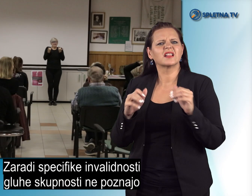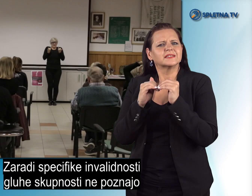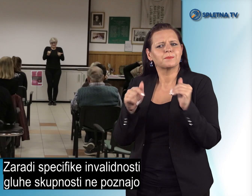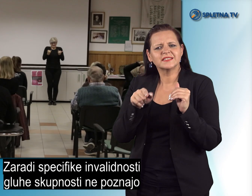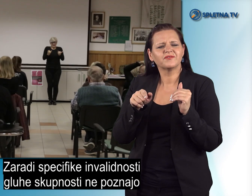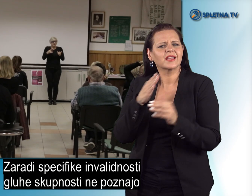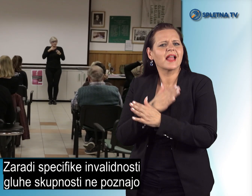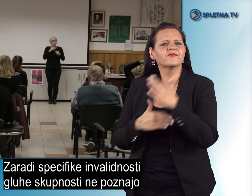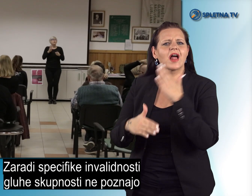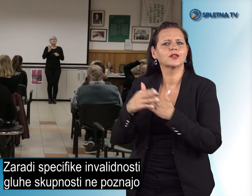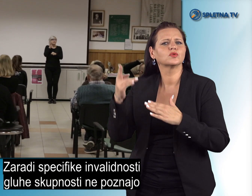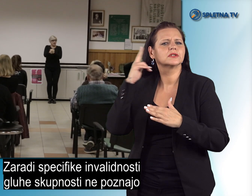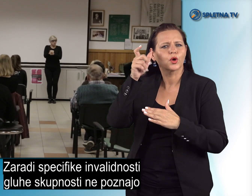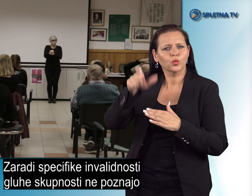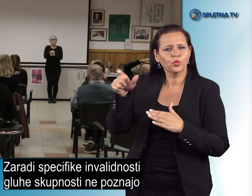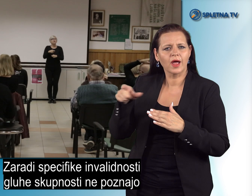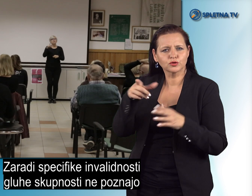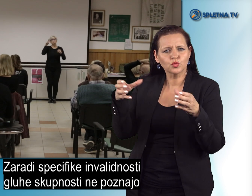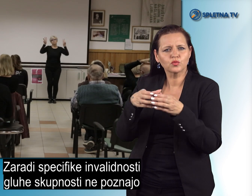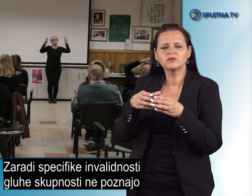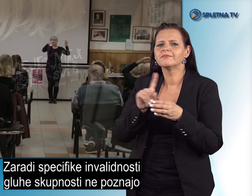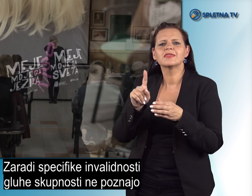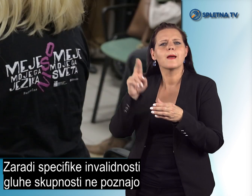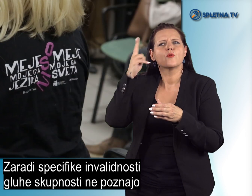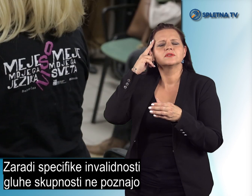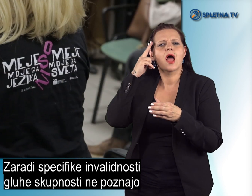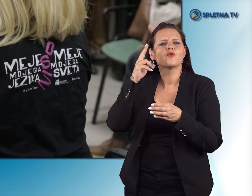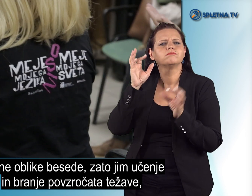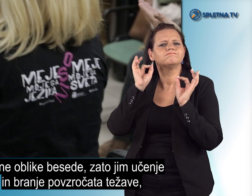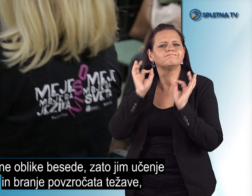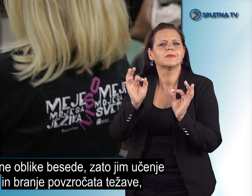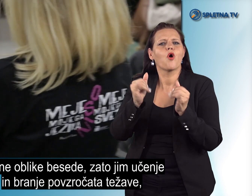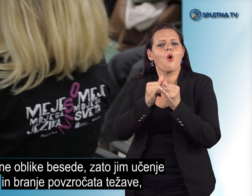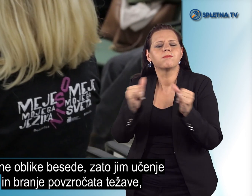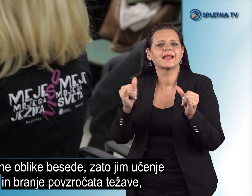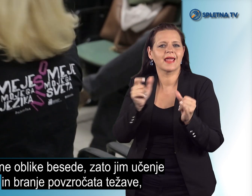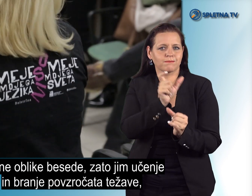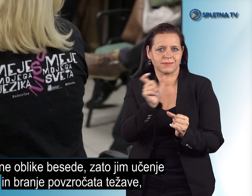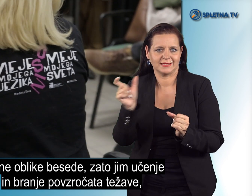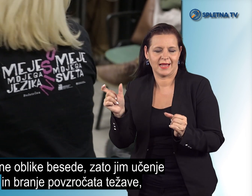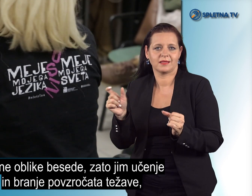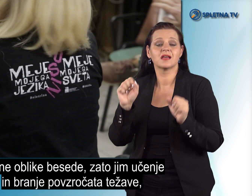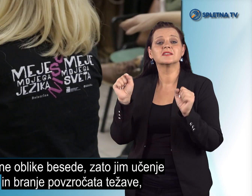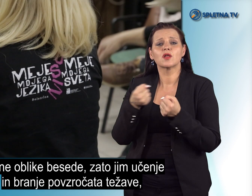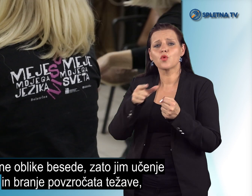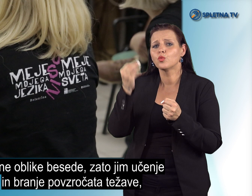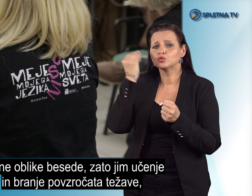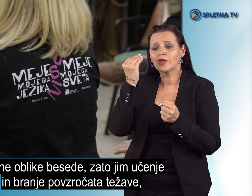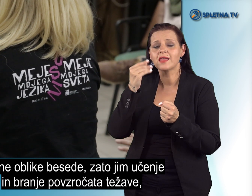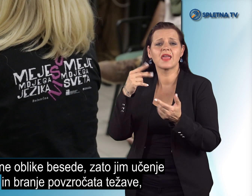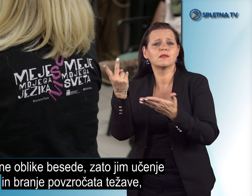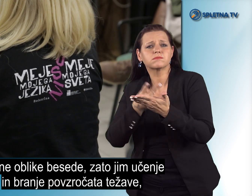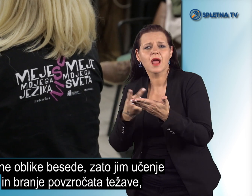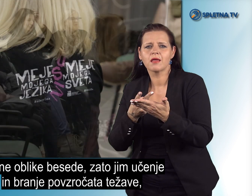Zaradi specifike invalidnosti gluhe skupnosti ne poznajo fizične oblike besede, zato jim učenje in branje